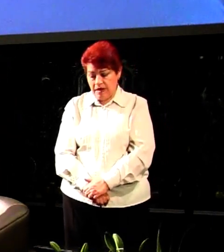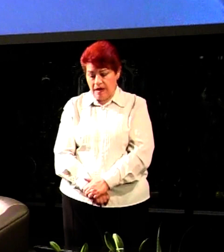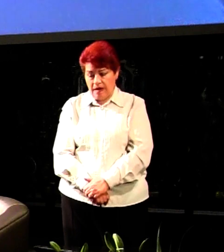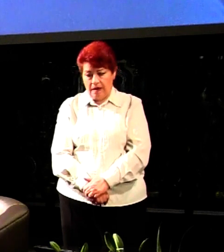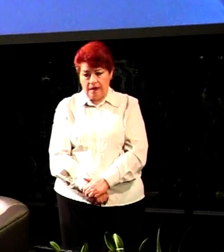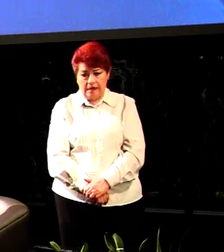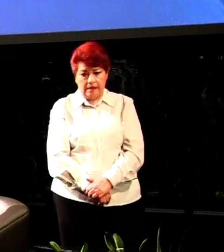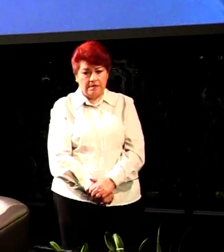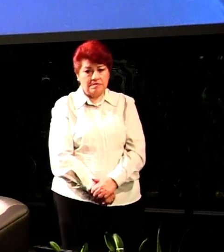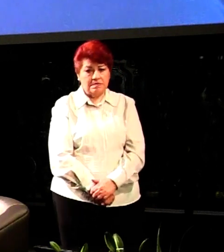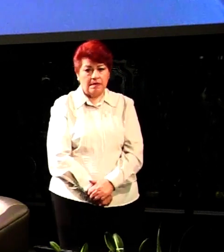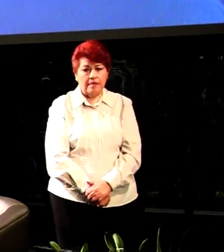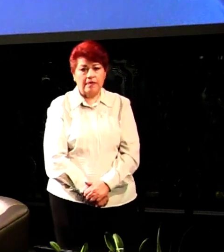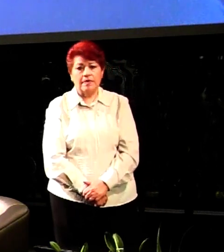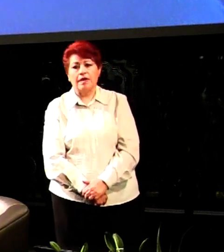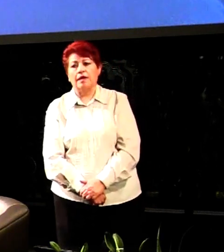inteligencia